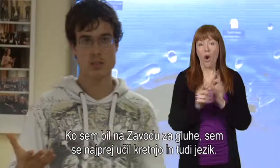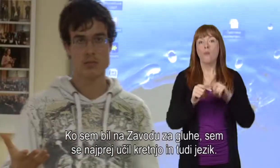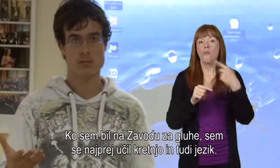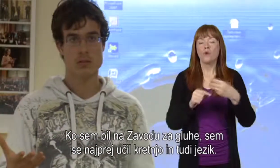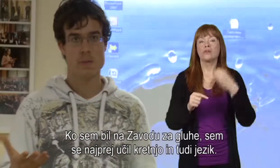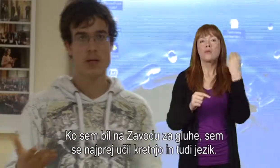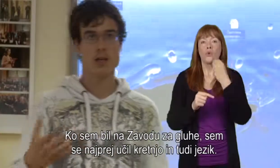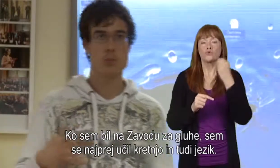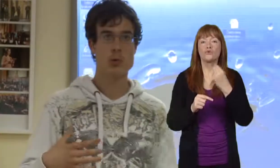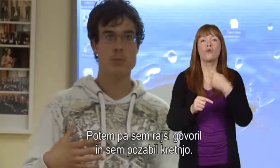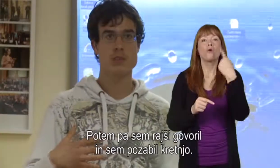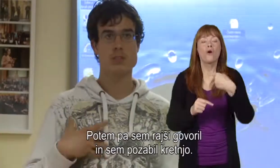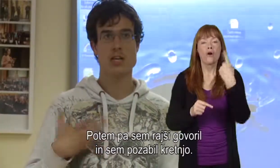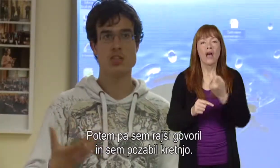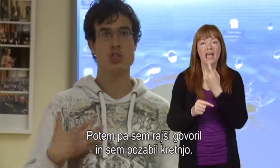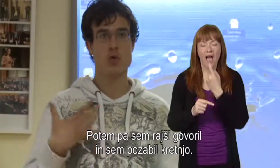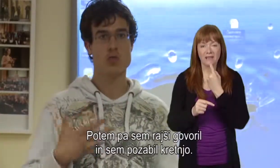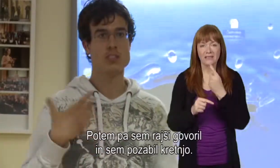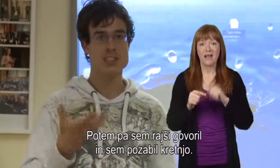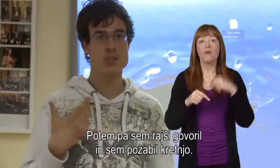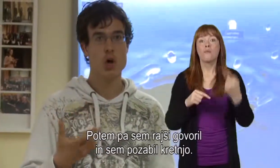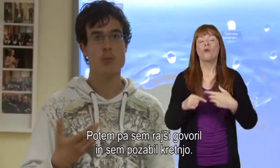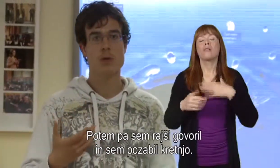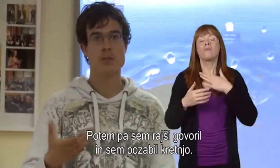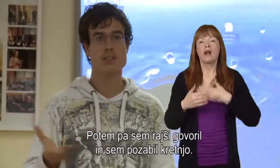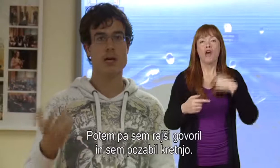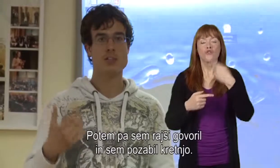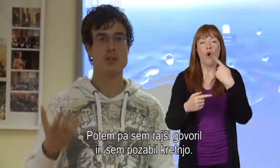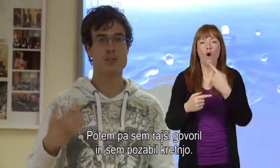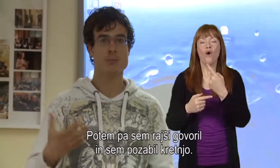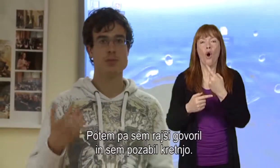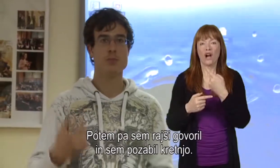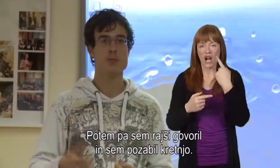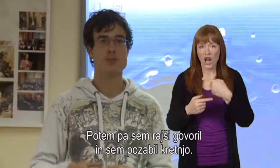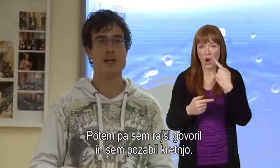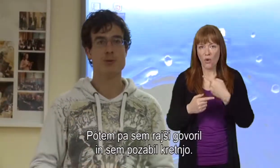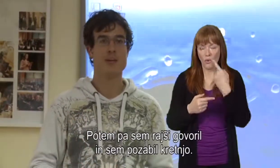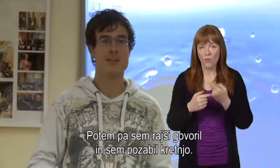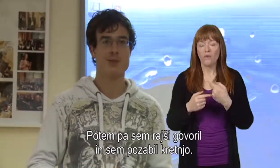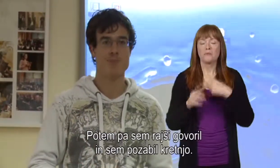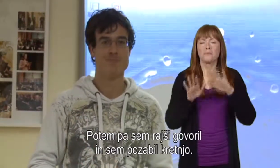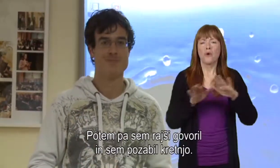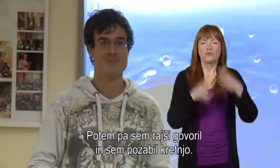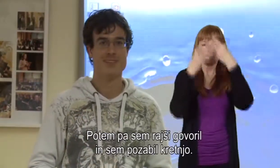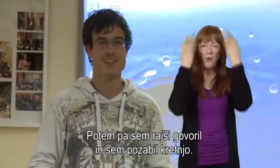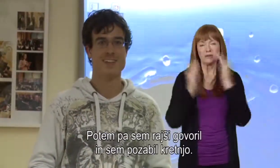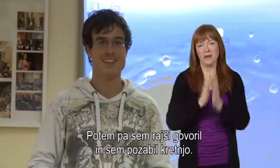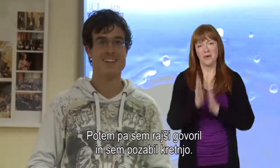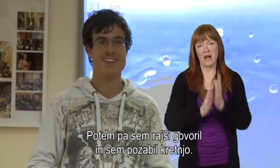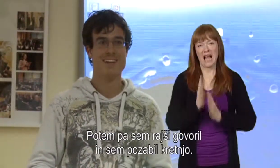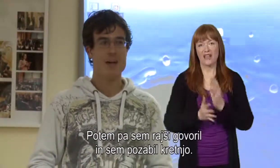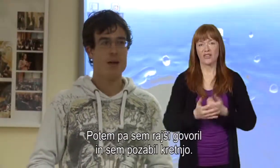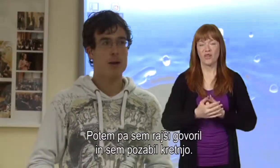jezik. In potem pa sem se rajši pogovoril z jezikom, pa sem rajši čim prej pozabil predno.